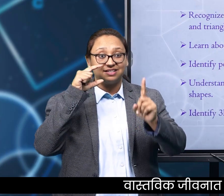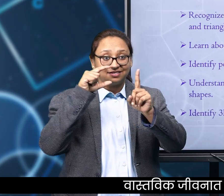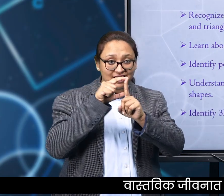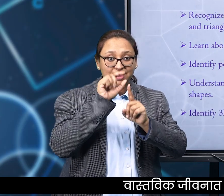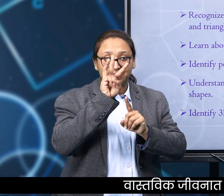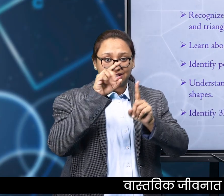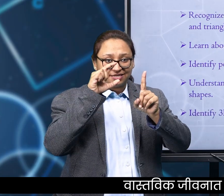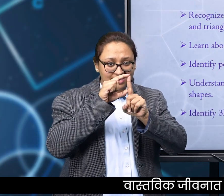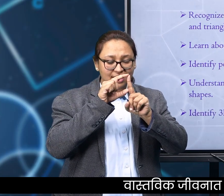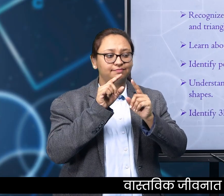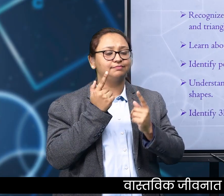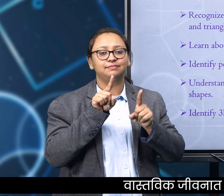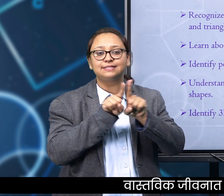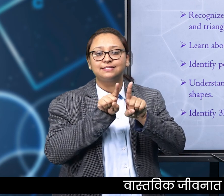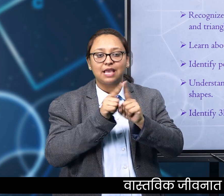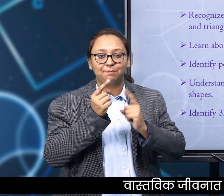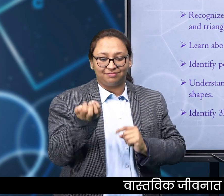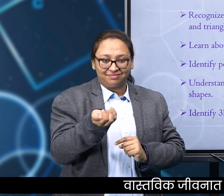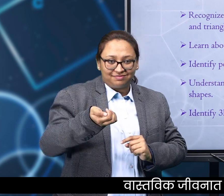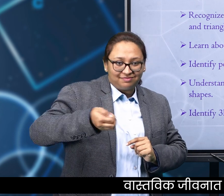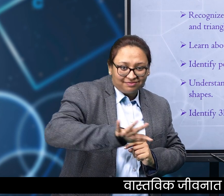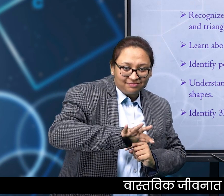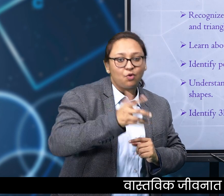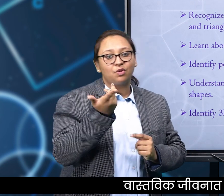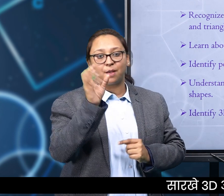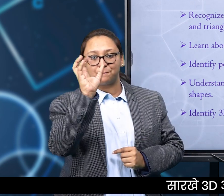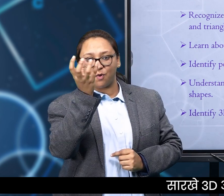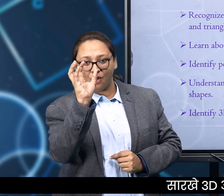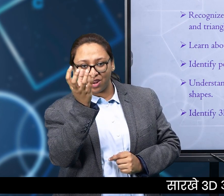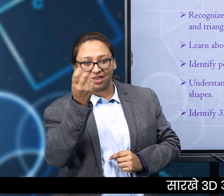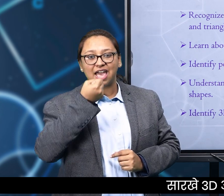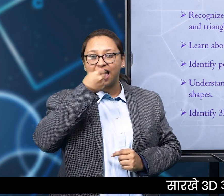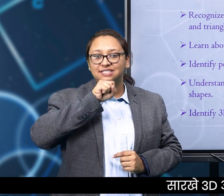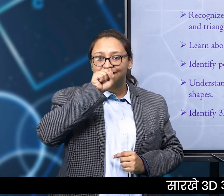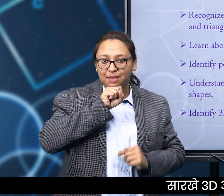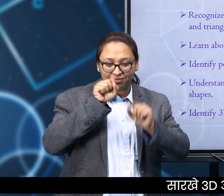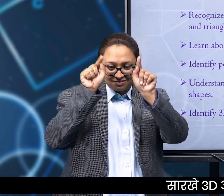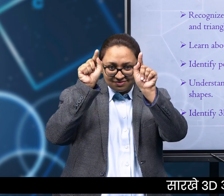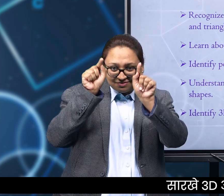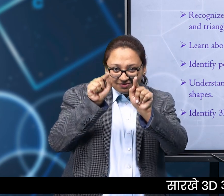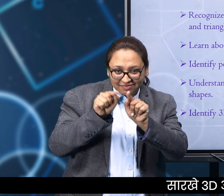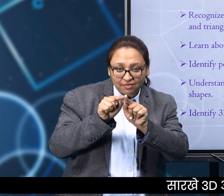वास्तविक जीवनात क्यूब्स, बॉल आणि कोन सारखे 3D आकार ओळखा.